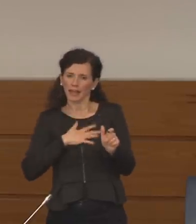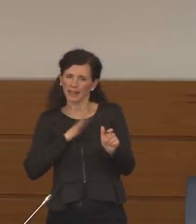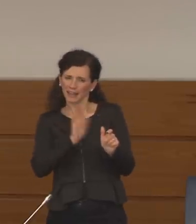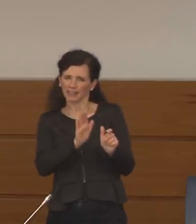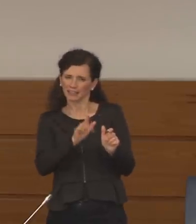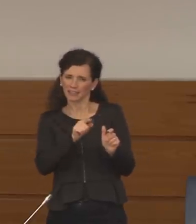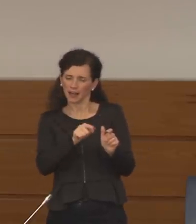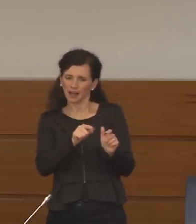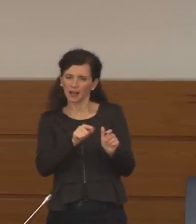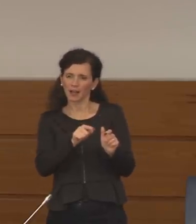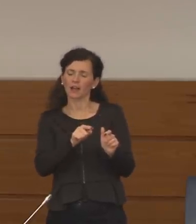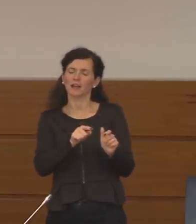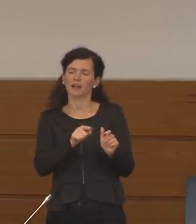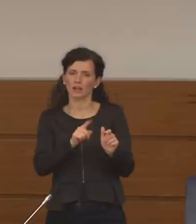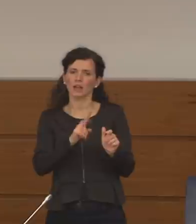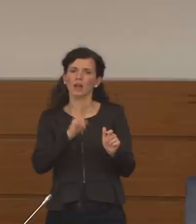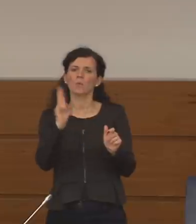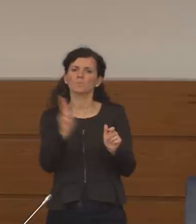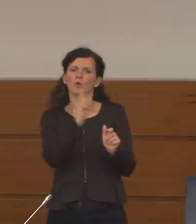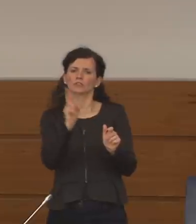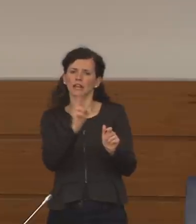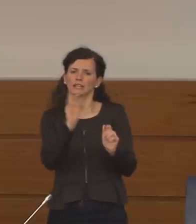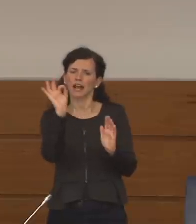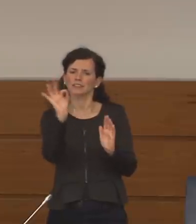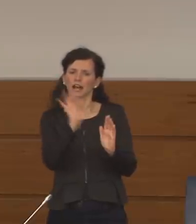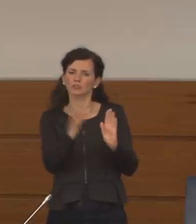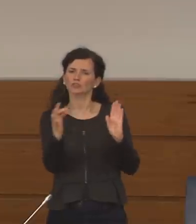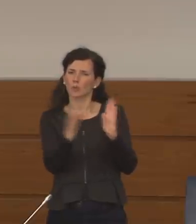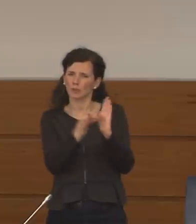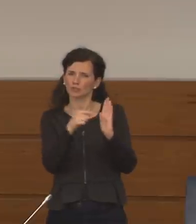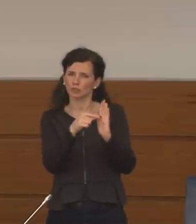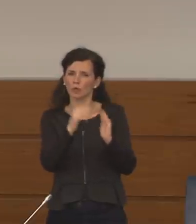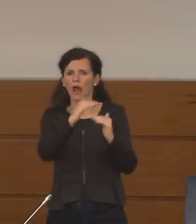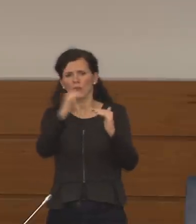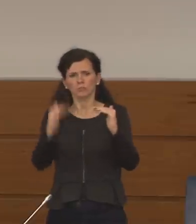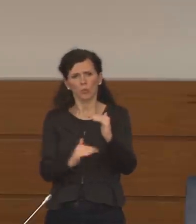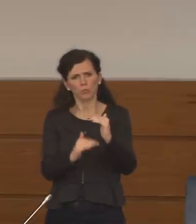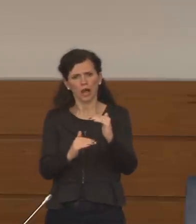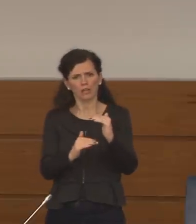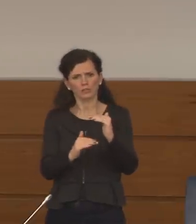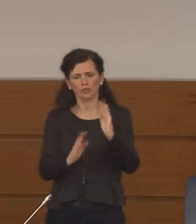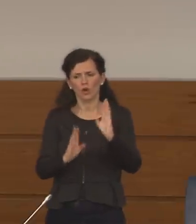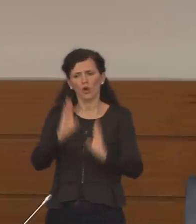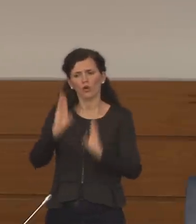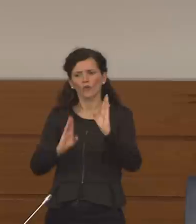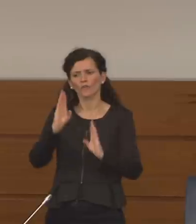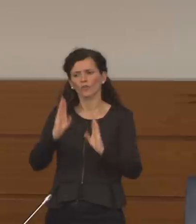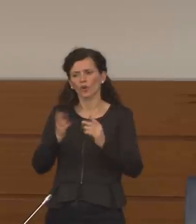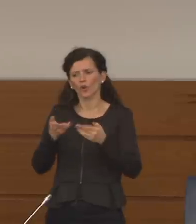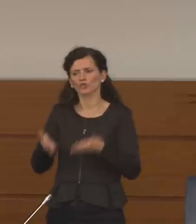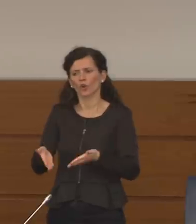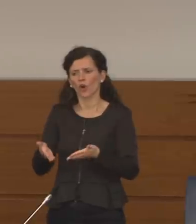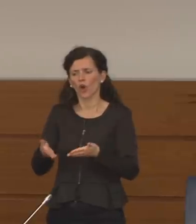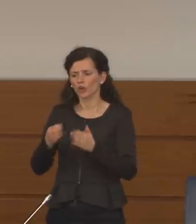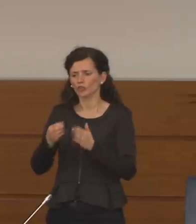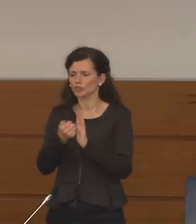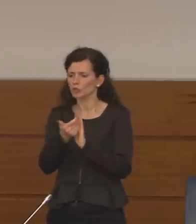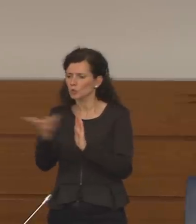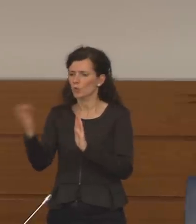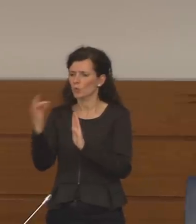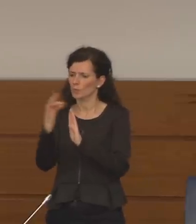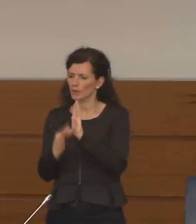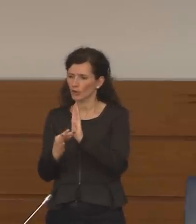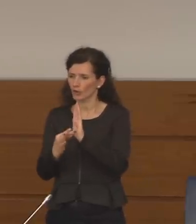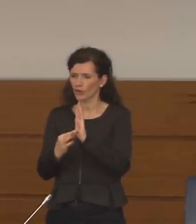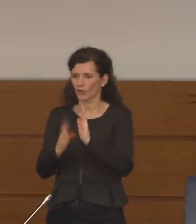hanno una mortalità più bassa rispetto ai dati oggi disponibili sono quelli